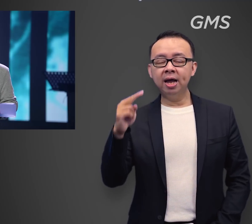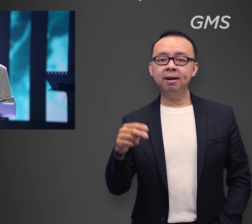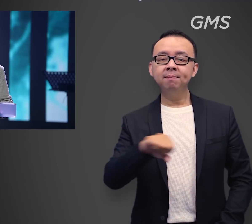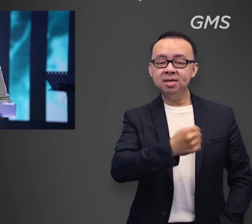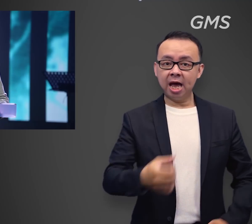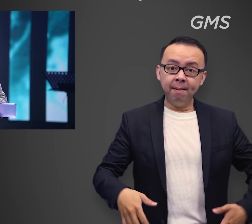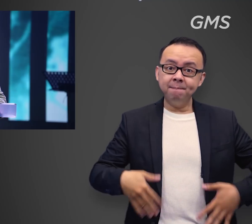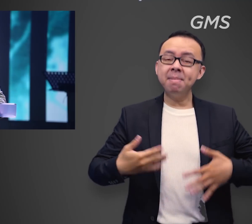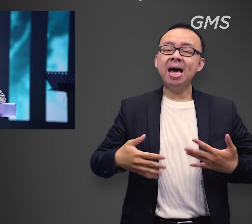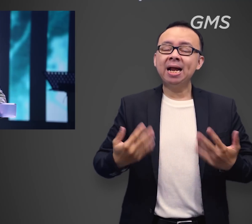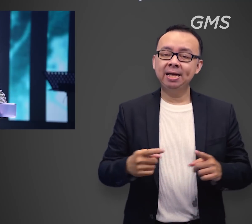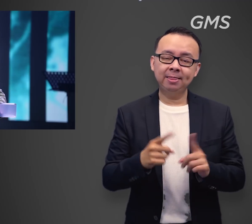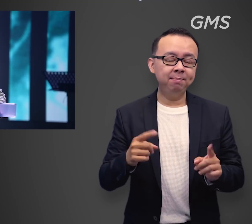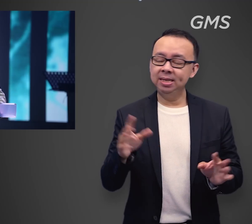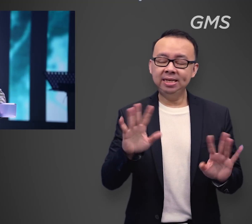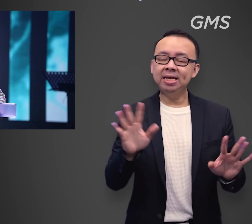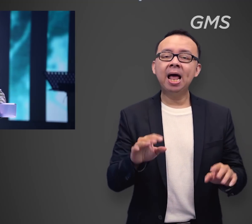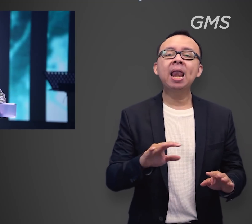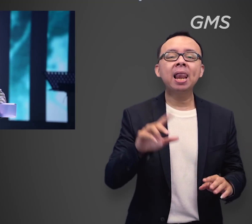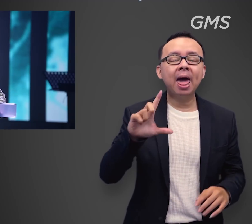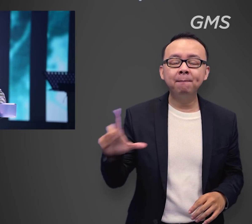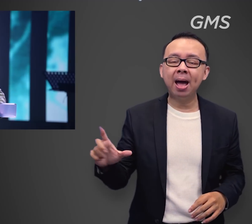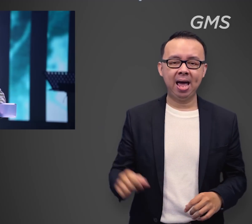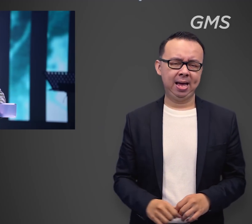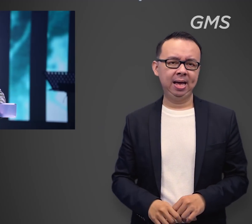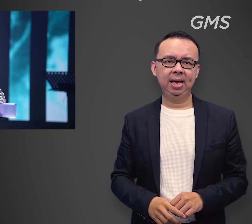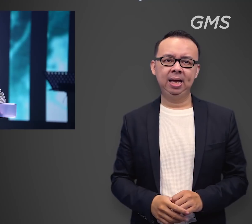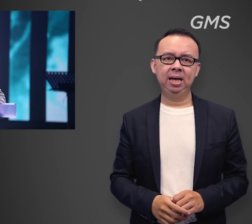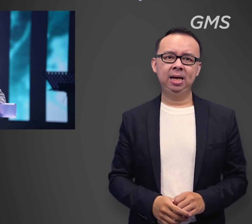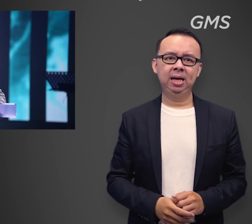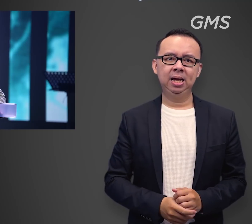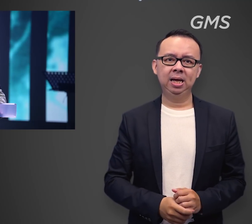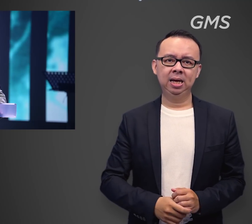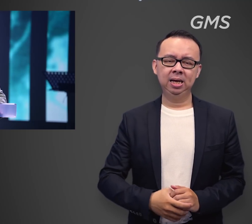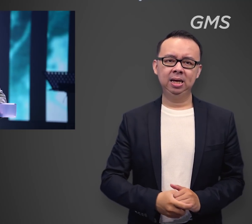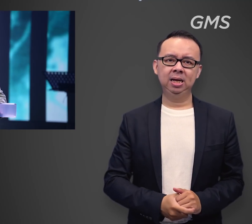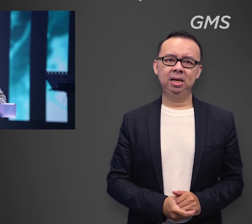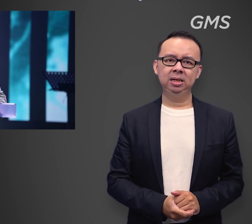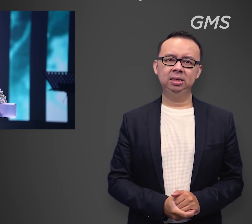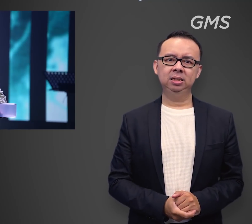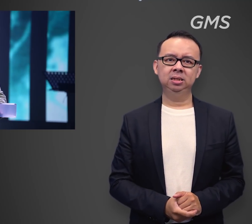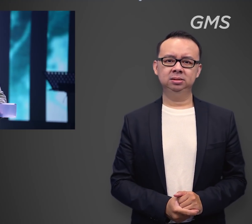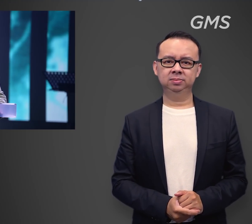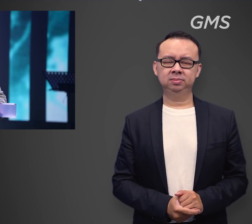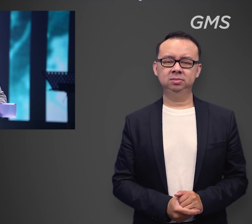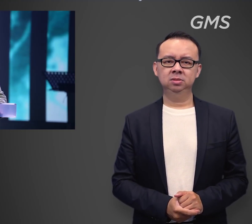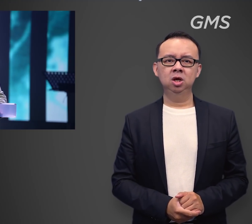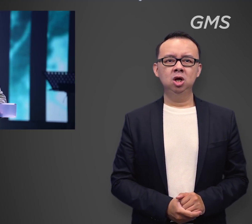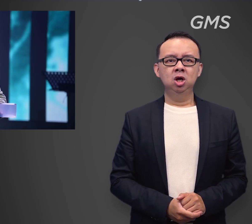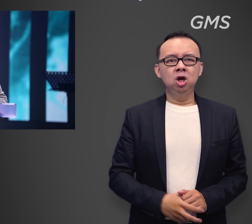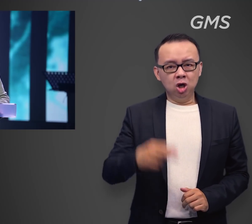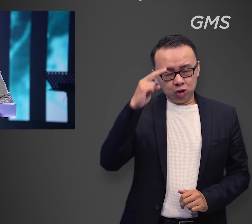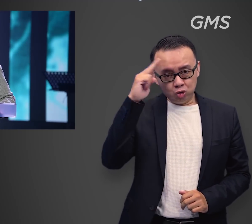murkanya. Kenapa? Satu yang tidak bisa disangkal dari hati Tuhan, apa itu? Tuhan